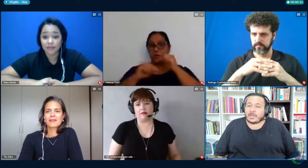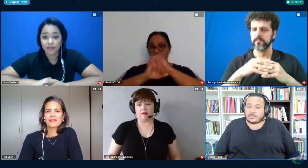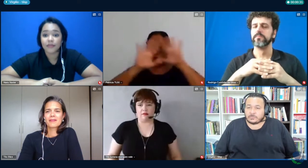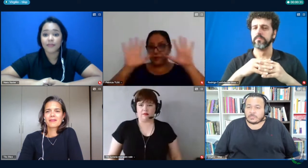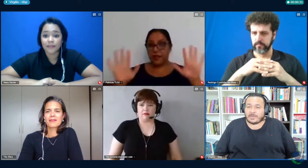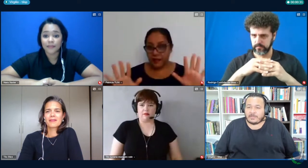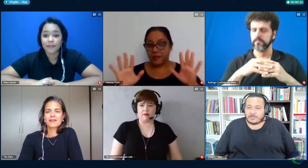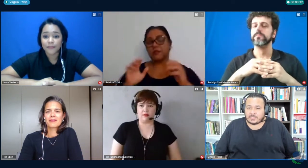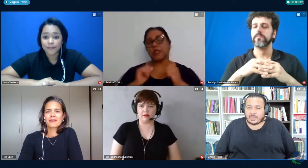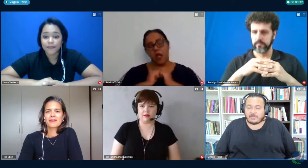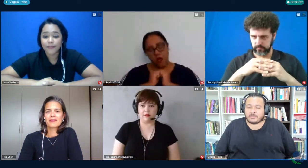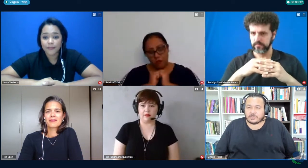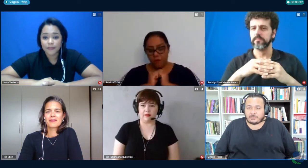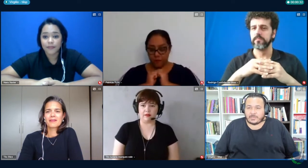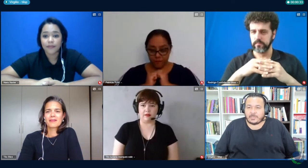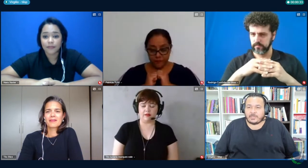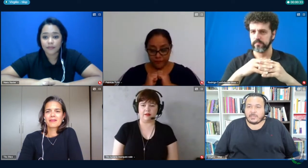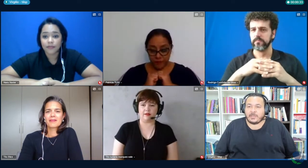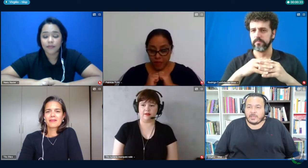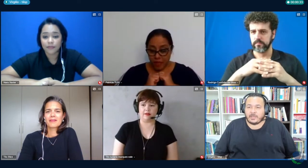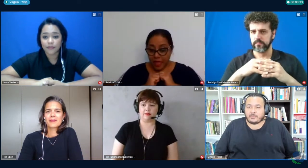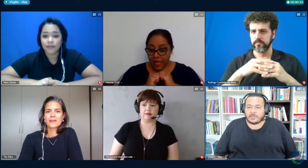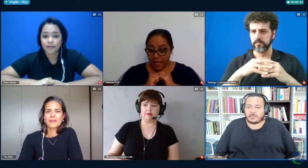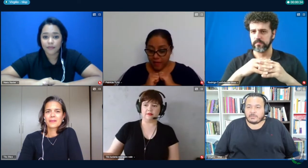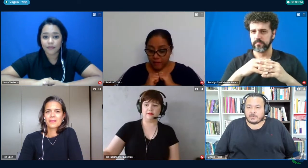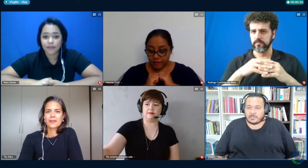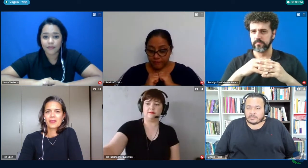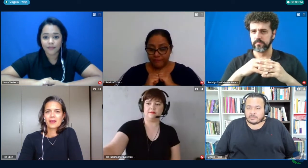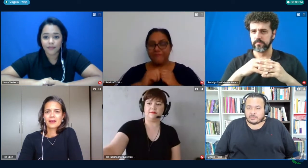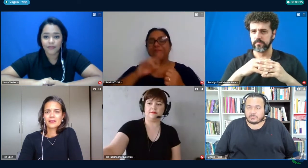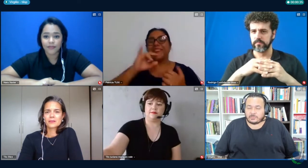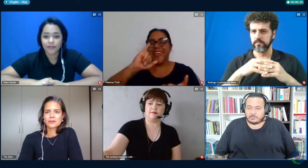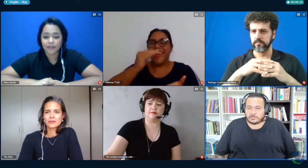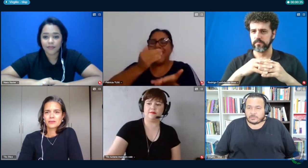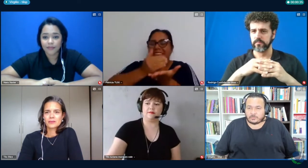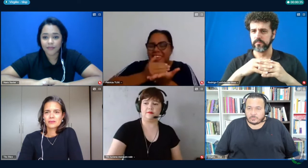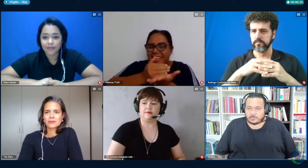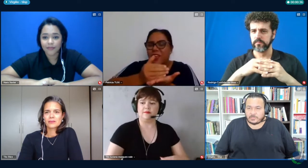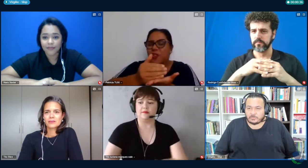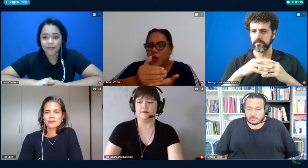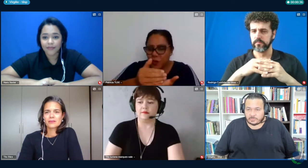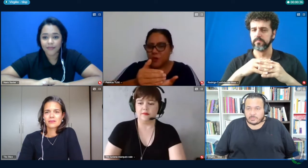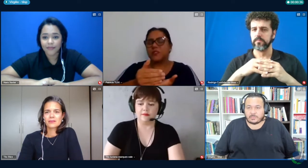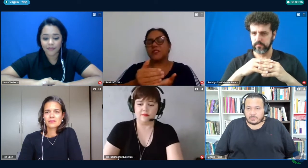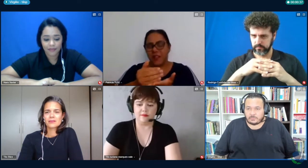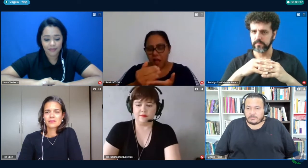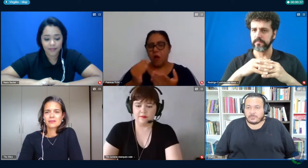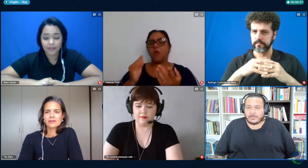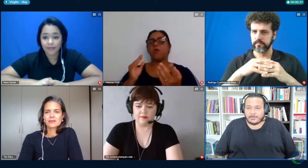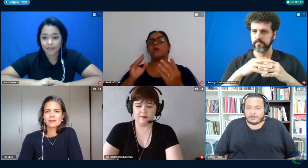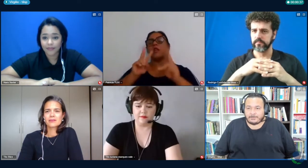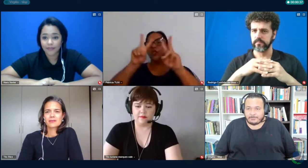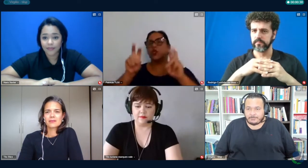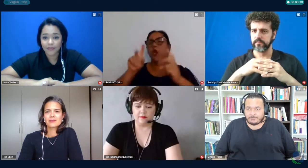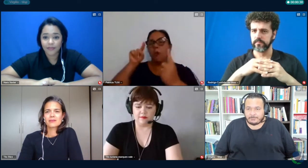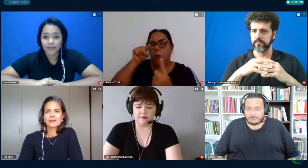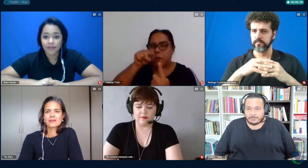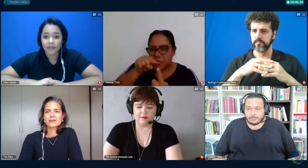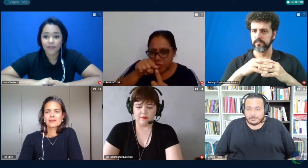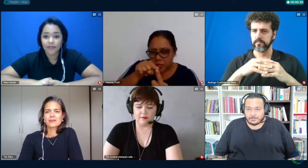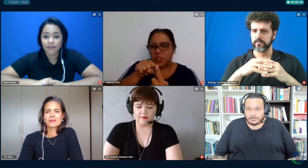A questão das palavras-chave também, realmente é uma questão que você trouxe elucidando.